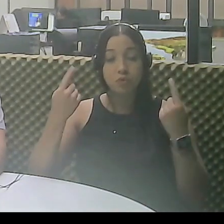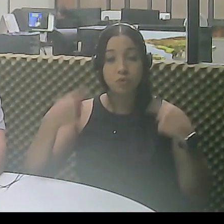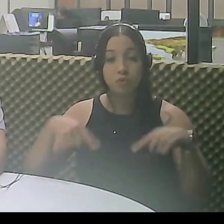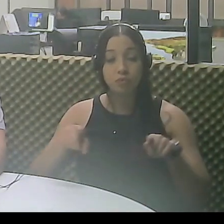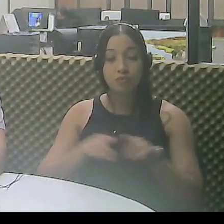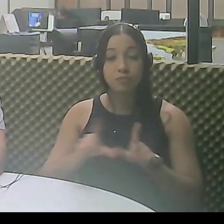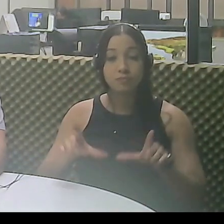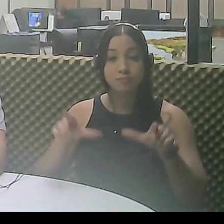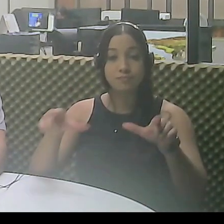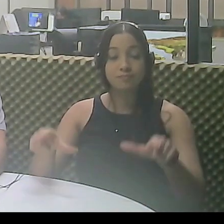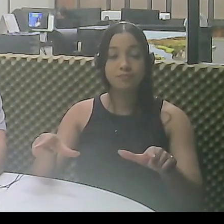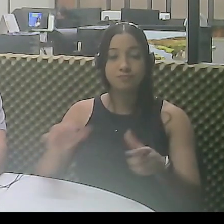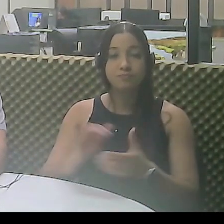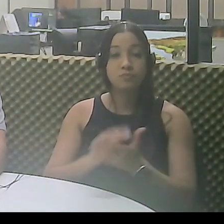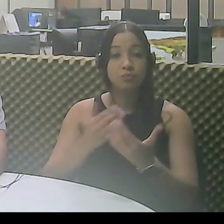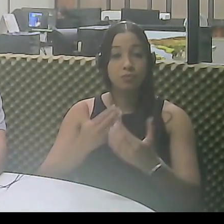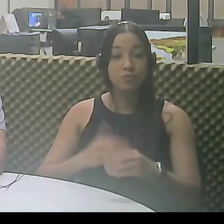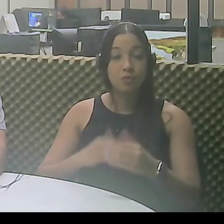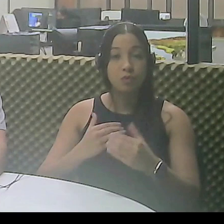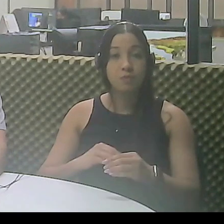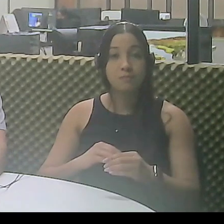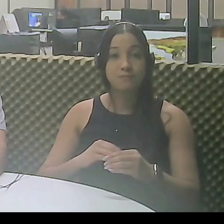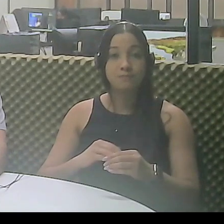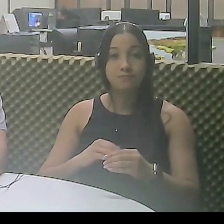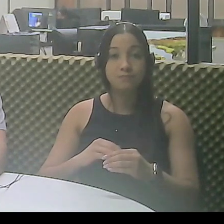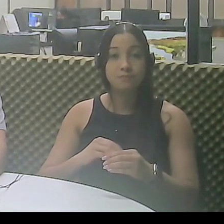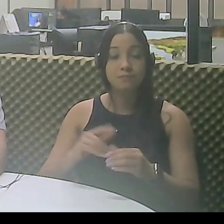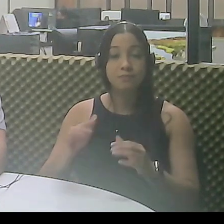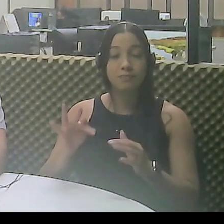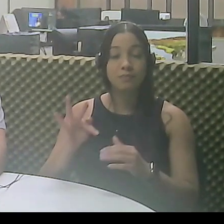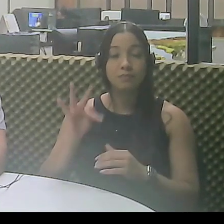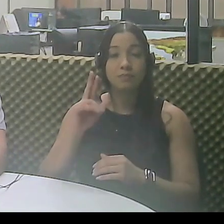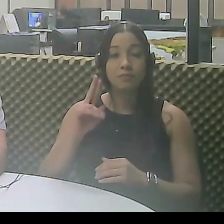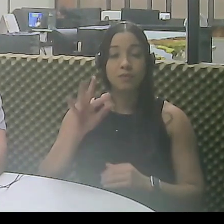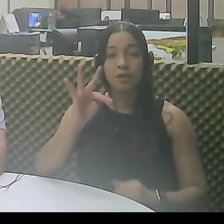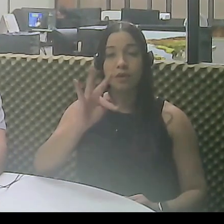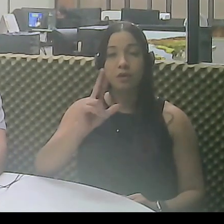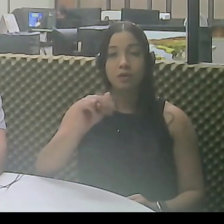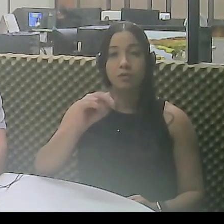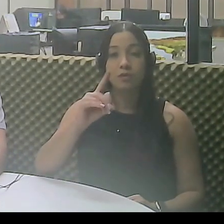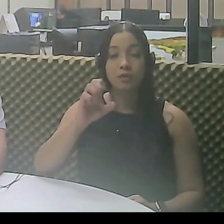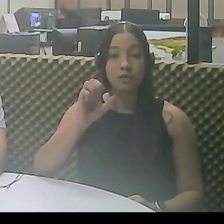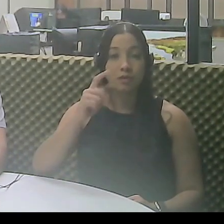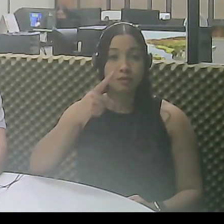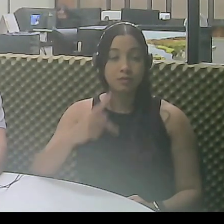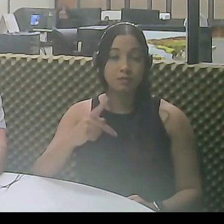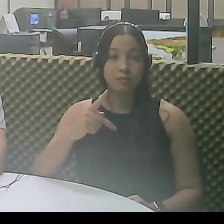de títulos. O concurso público será conduzido pela Fundação de Desenvolvimento da